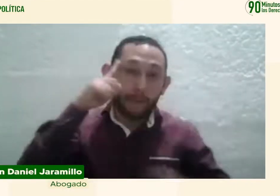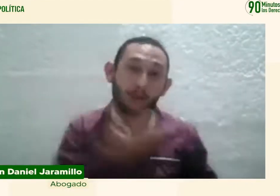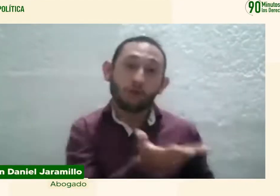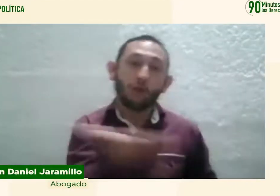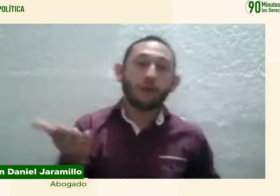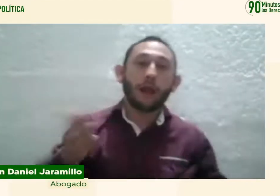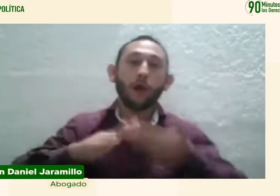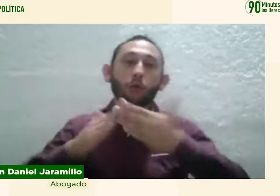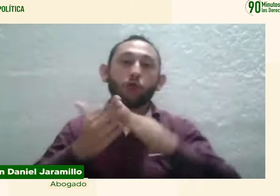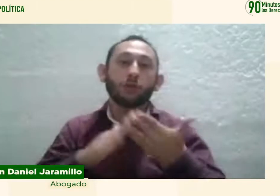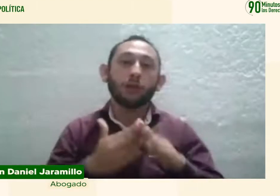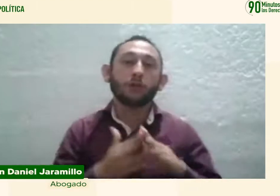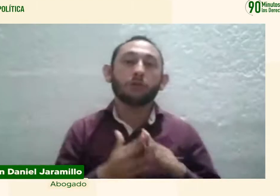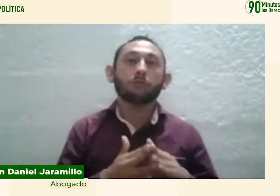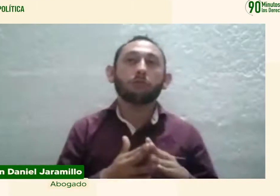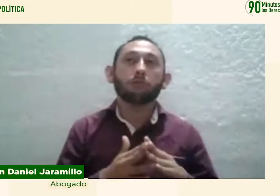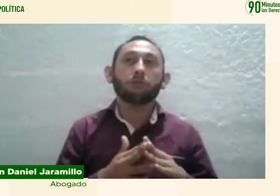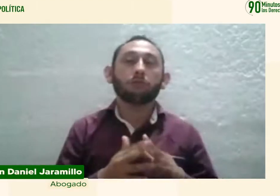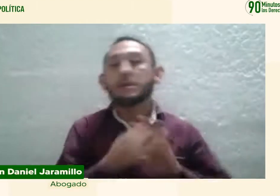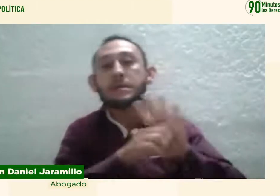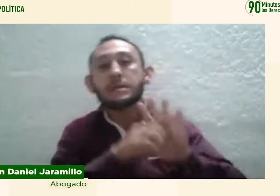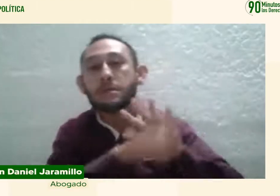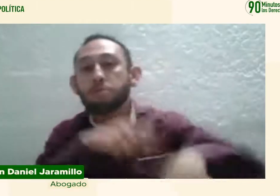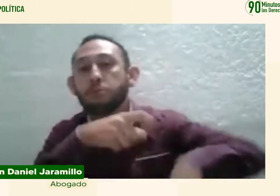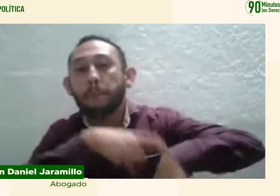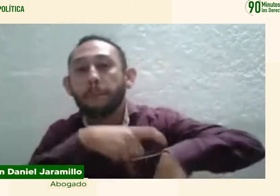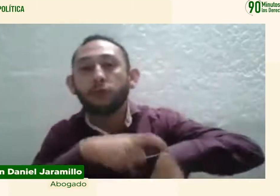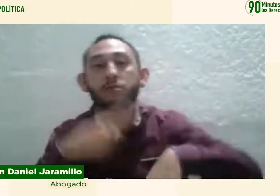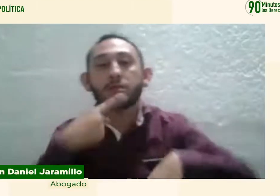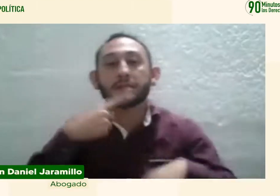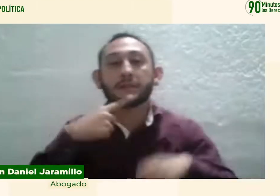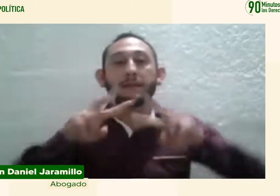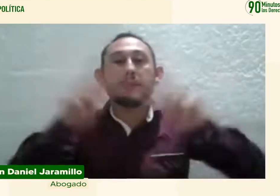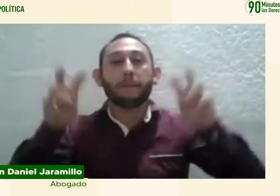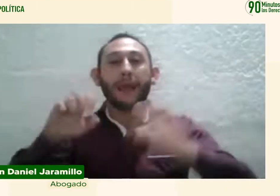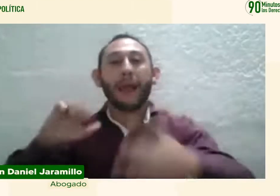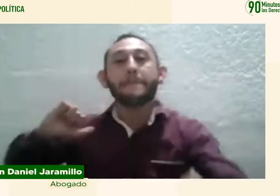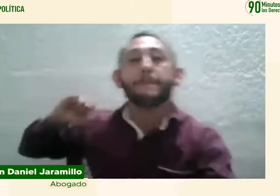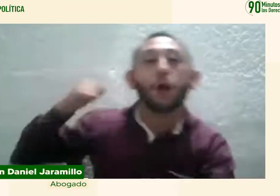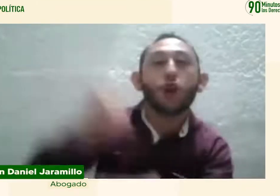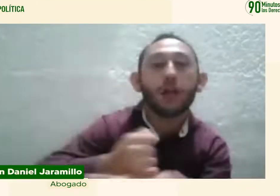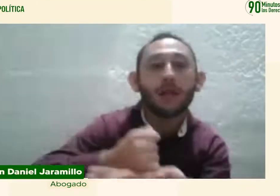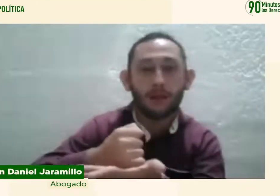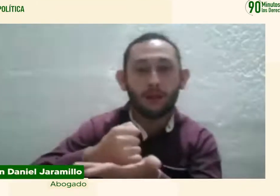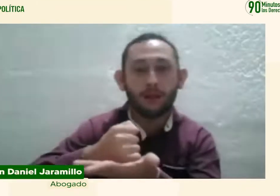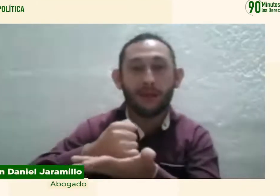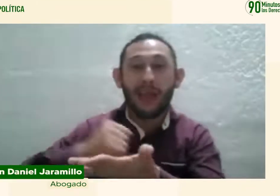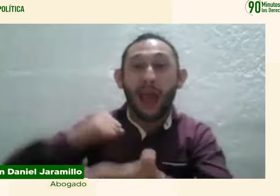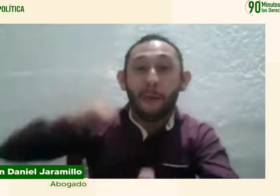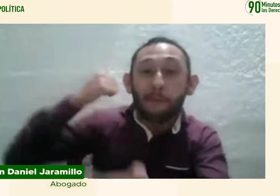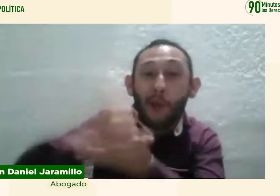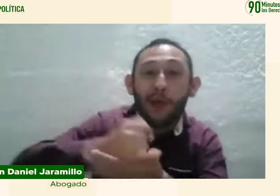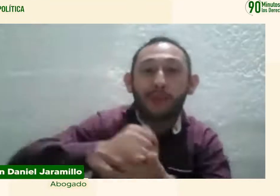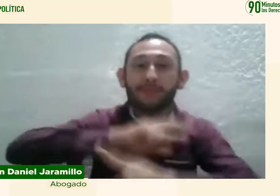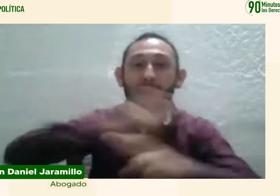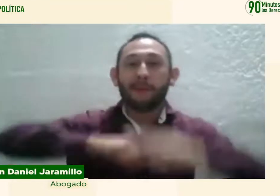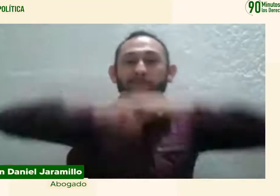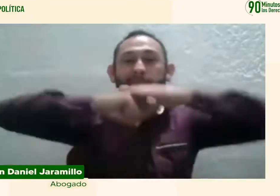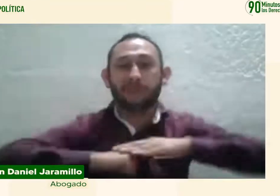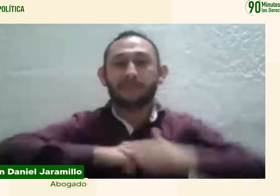este vídeo nos deja una reflexión muy importante a toda la comunidad con respecto al tema de